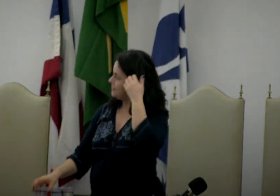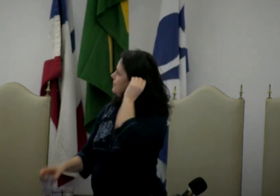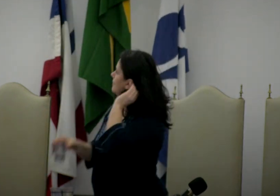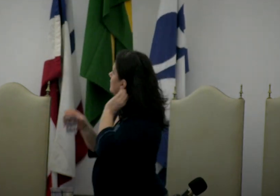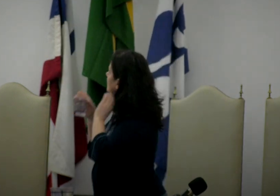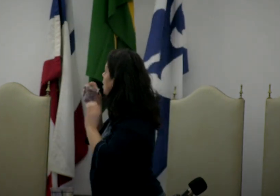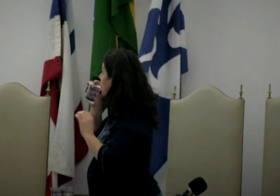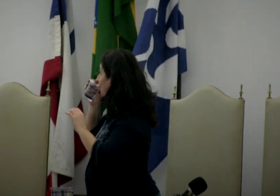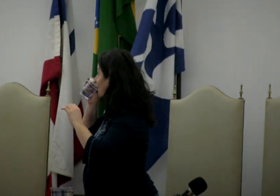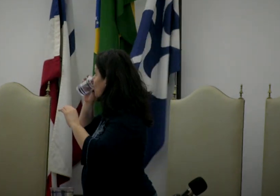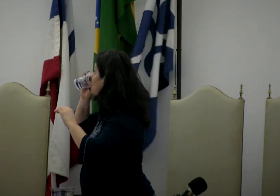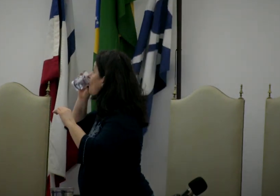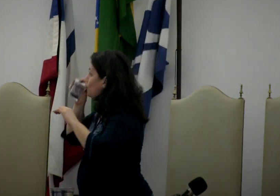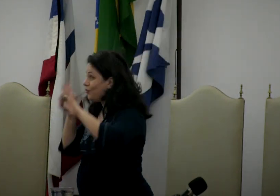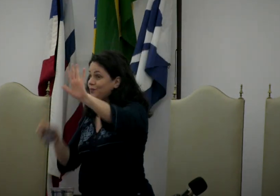complicada. Próximo.